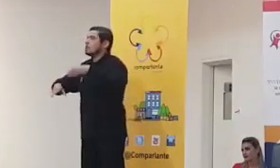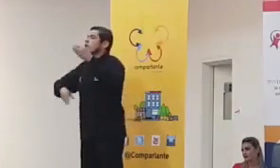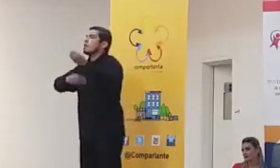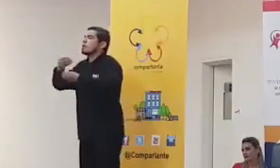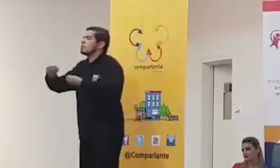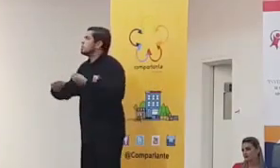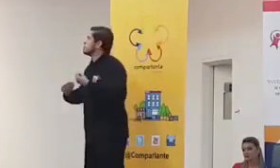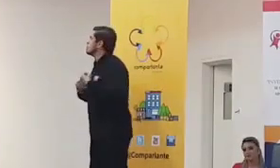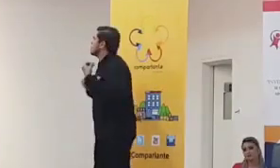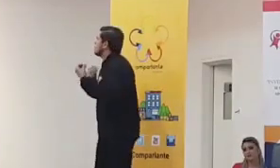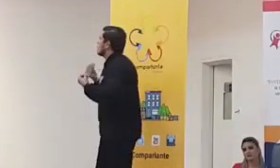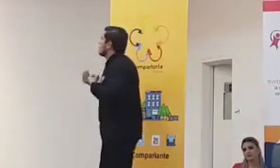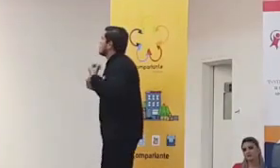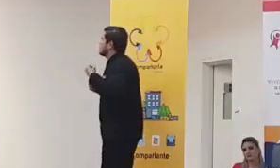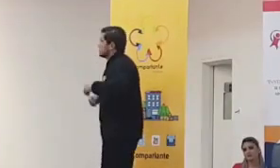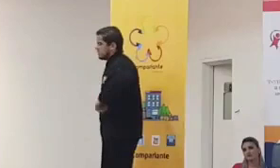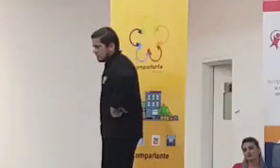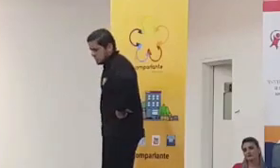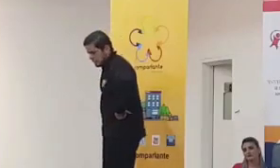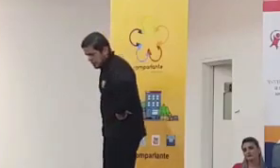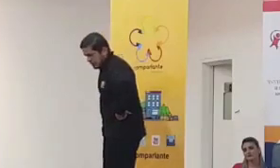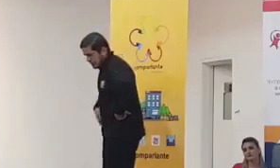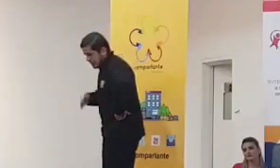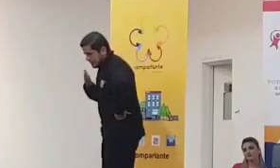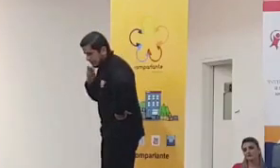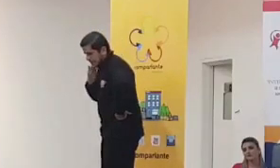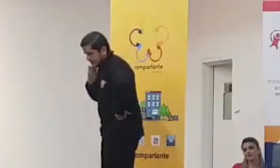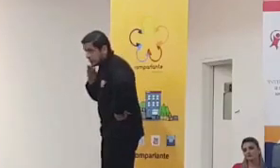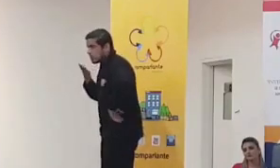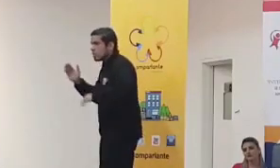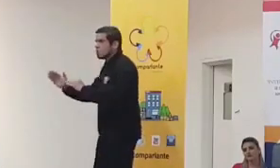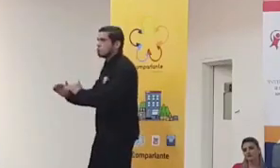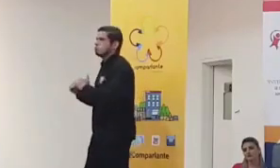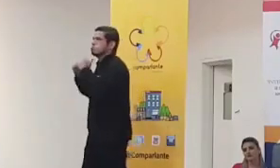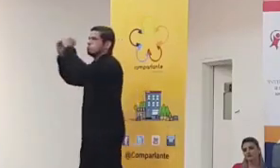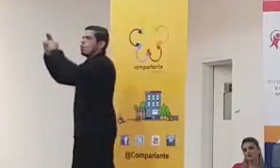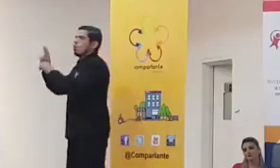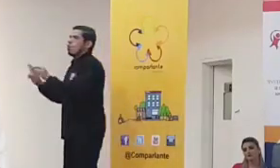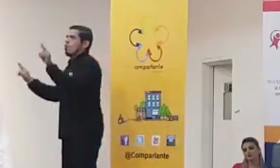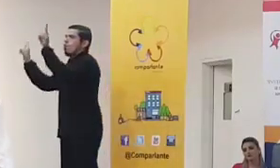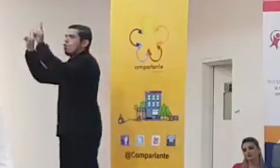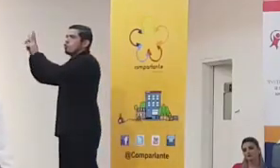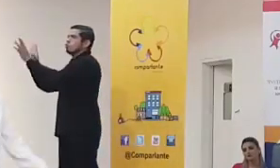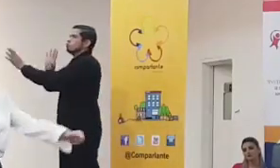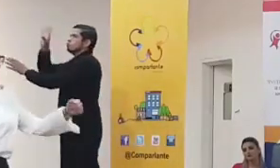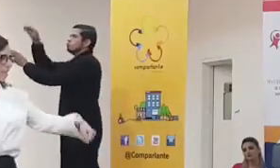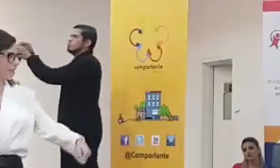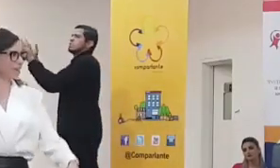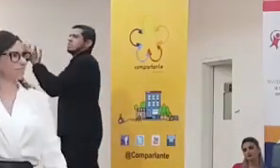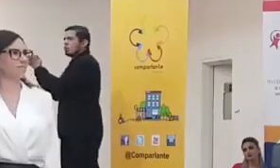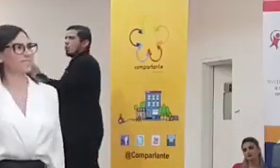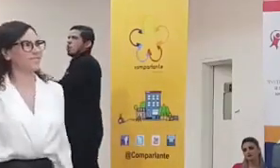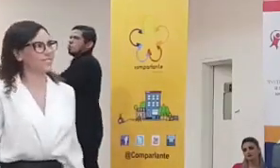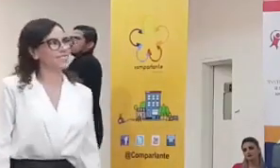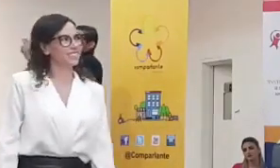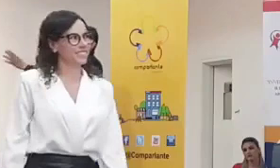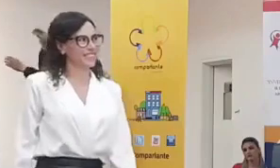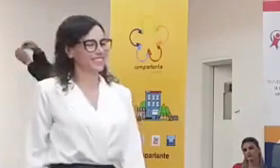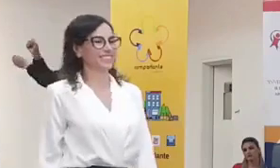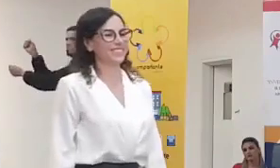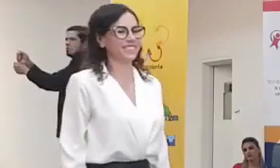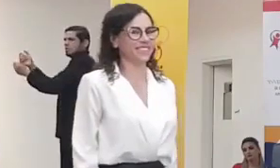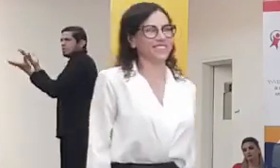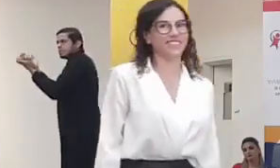Puta, ¿qué voy a hacer con mi vida? Quería llegar a las Naciones Unidas, quiero llegar a las Naciones Unidas. Y ese